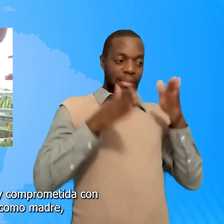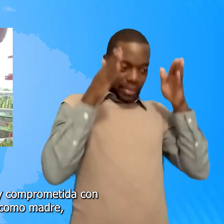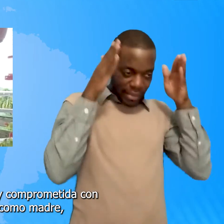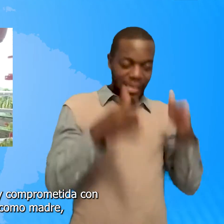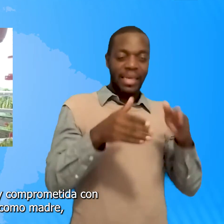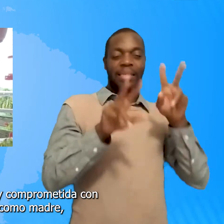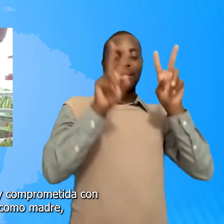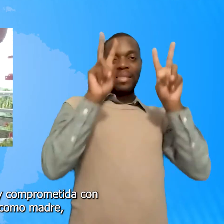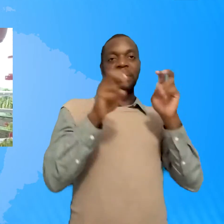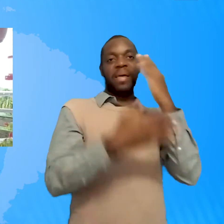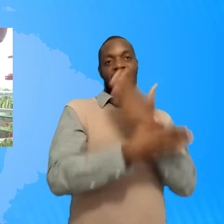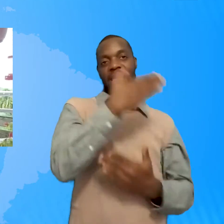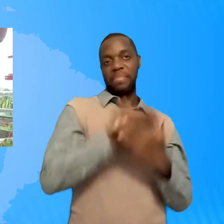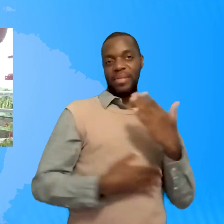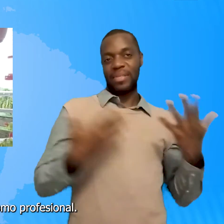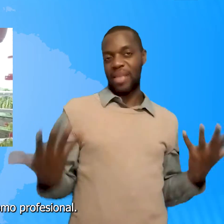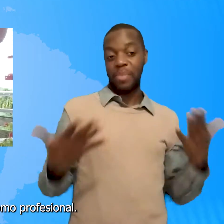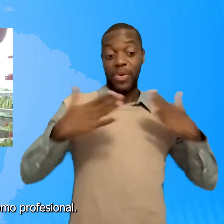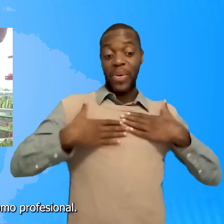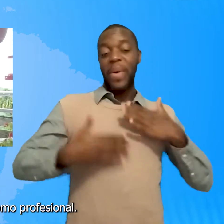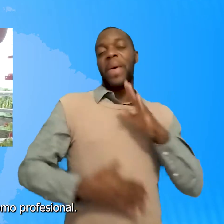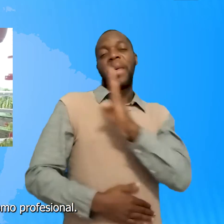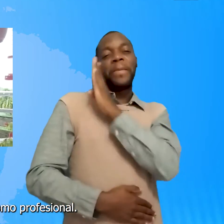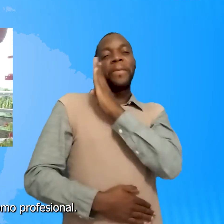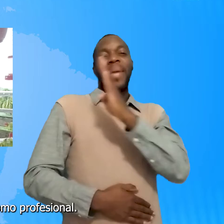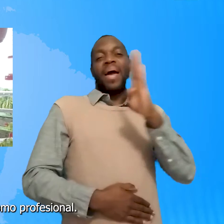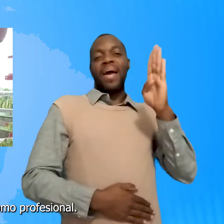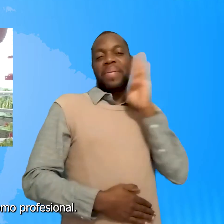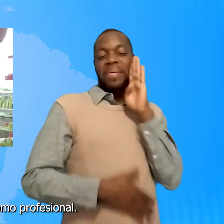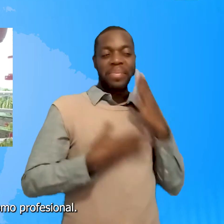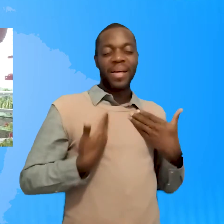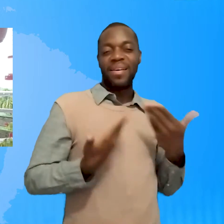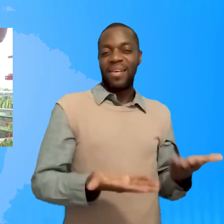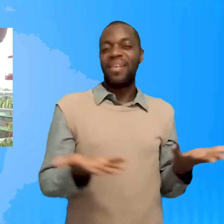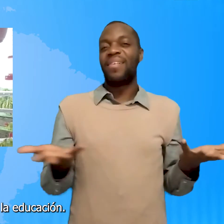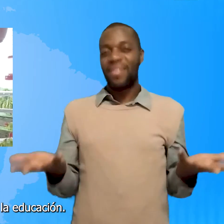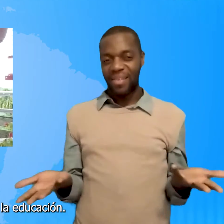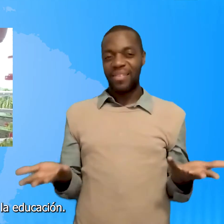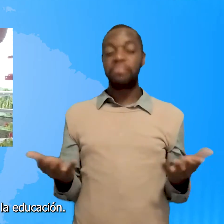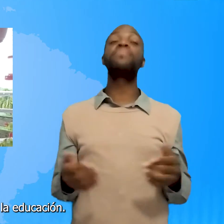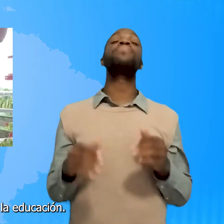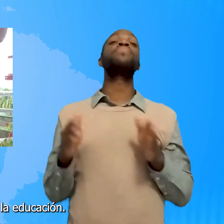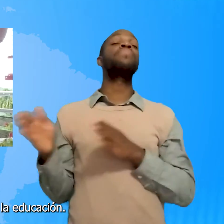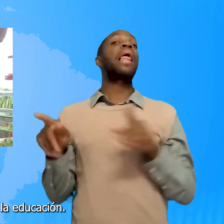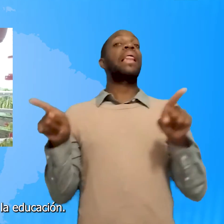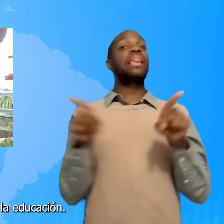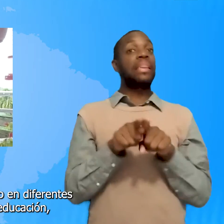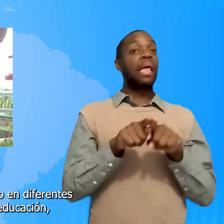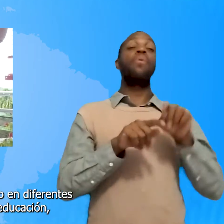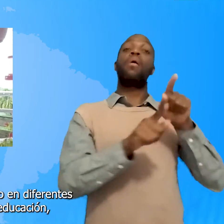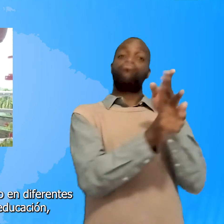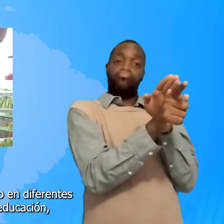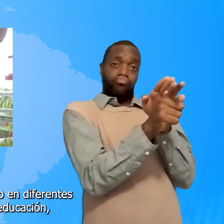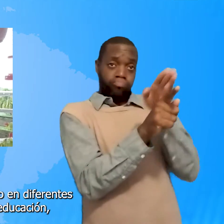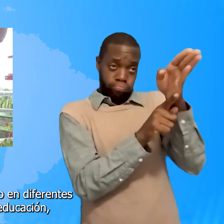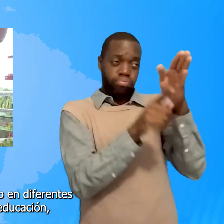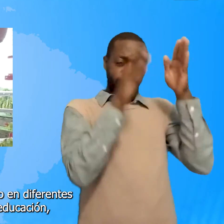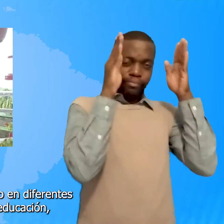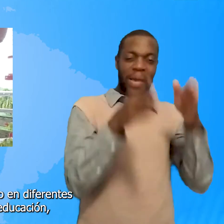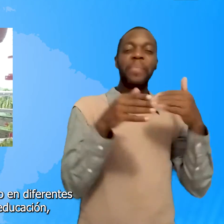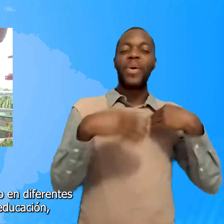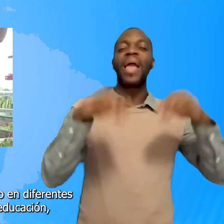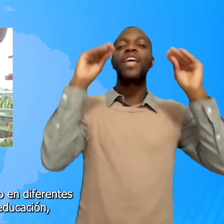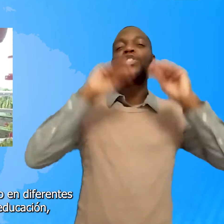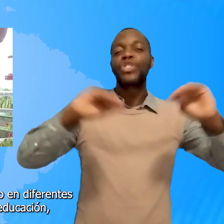con el tema como madre, pero también como profesional en el área de la educación. Yo he trabajado